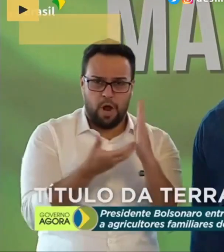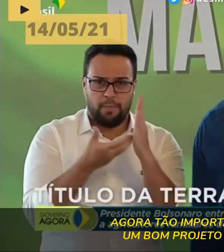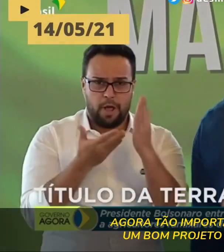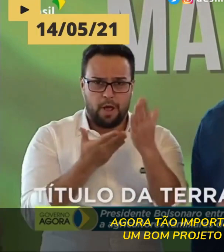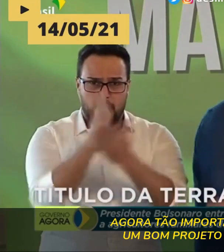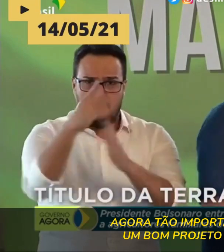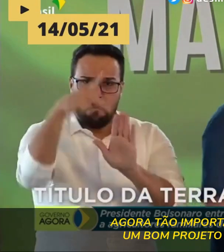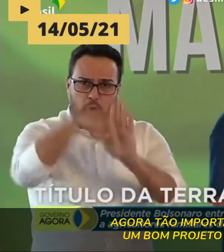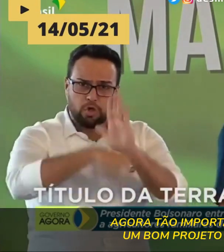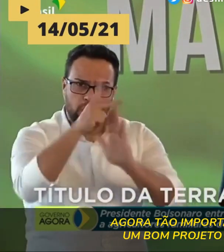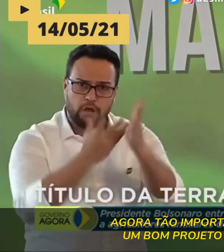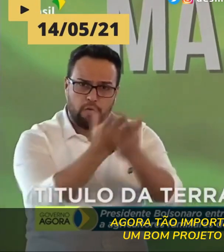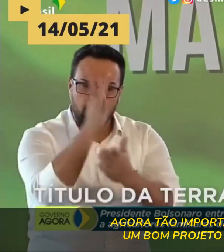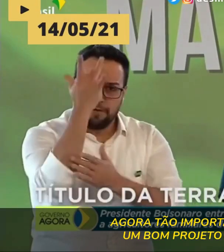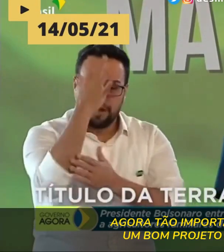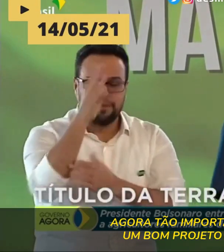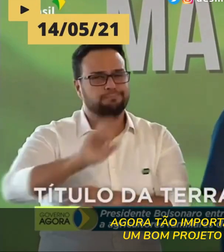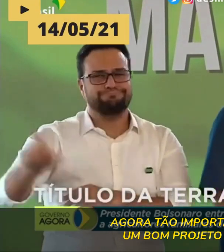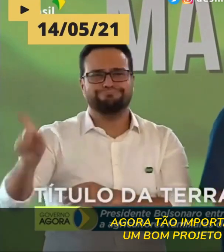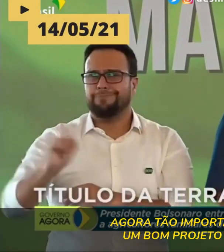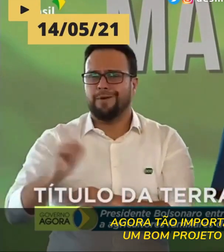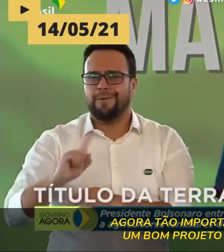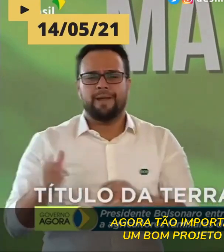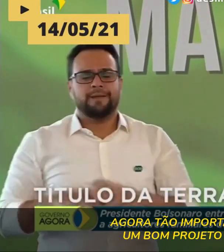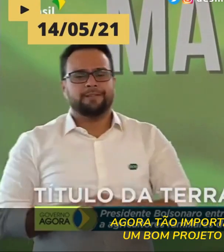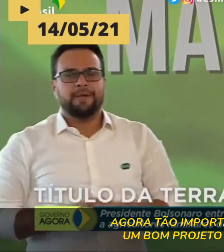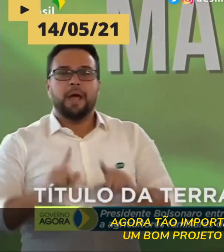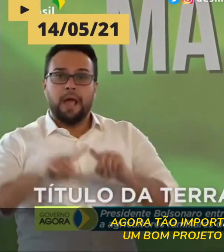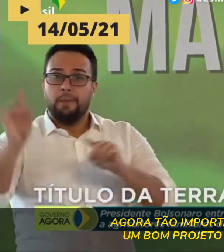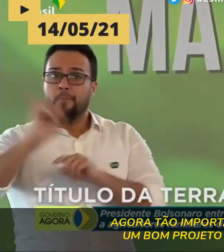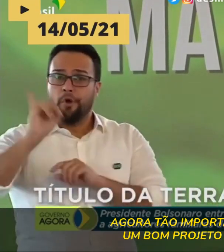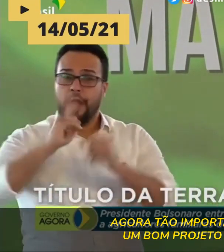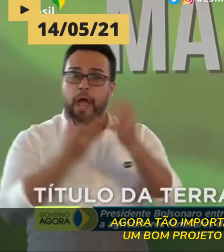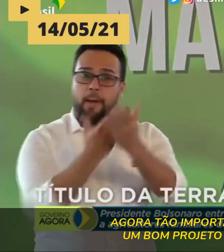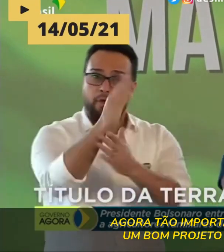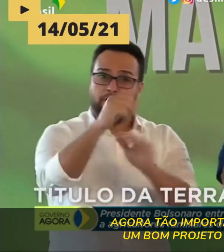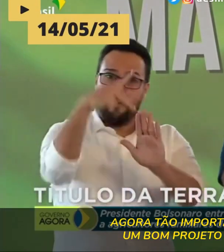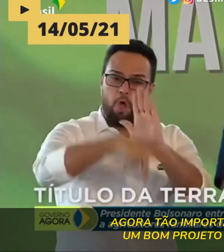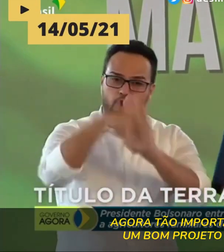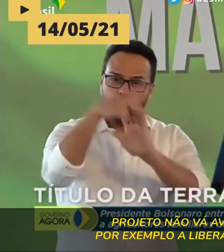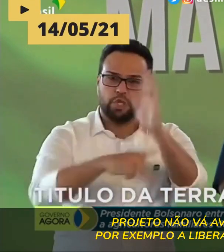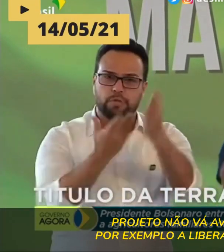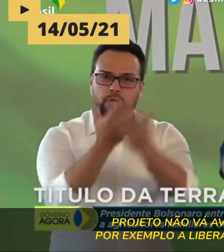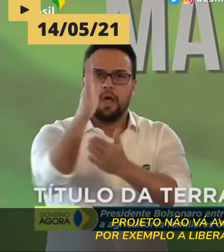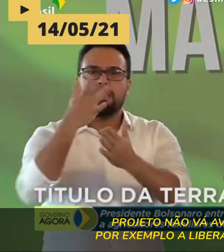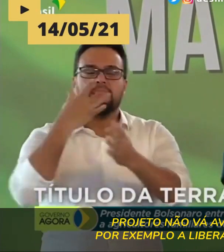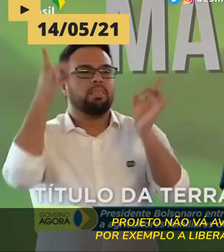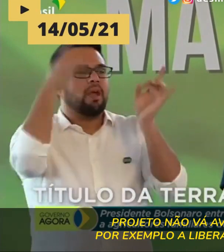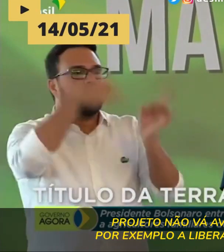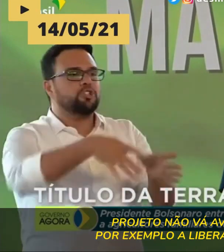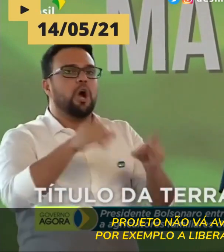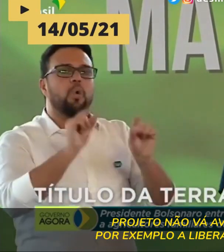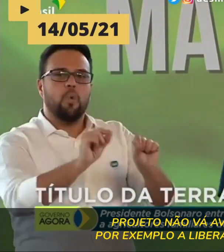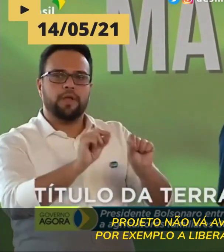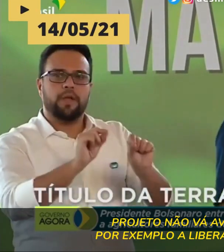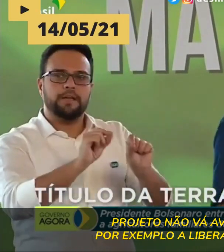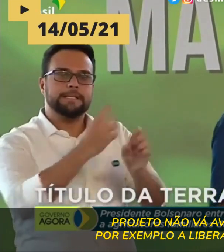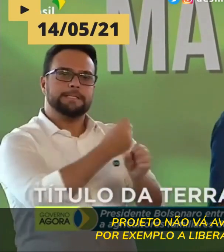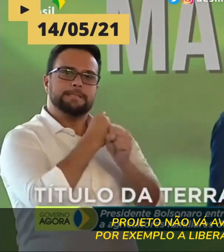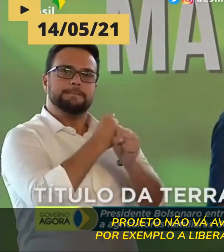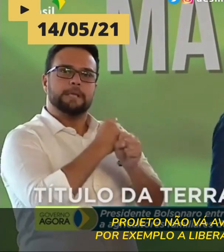e agora tão importante quanto aprovam projeto é deixar que o maior projeto não vai antes